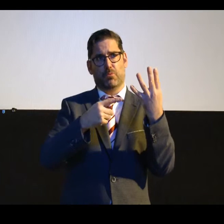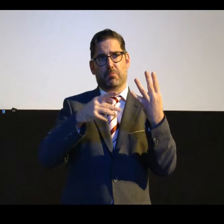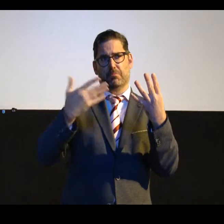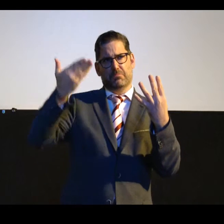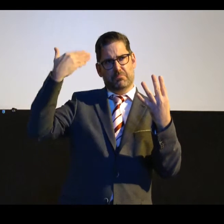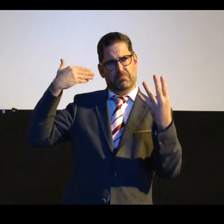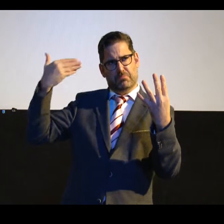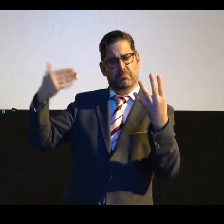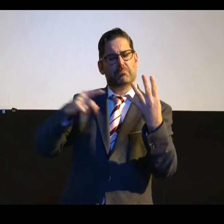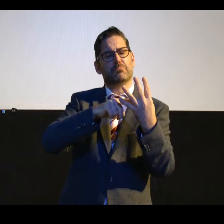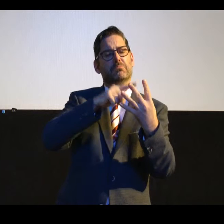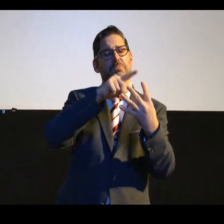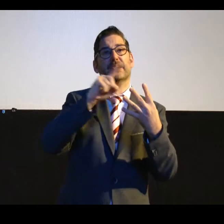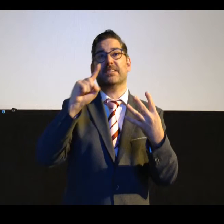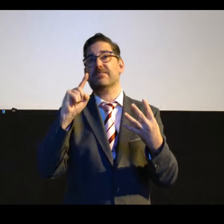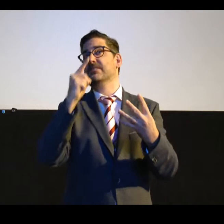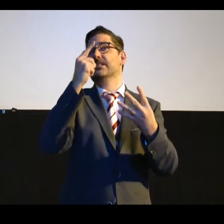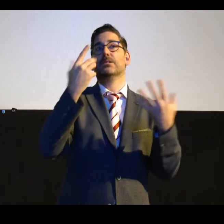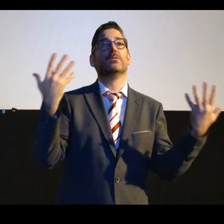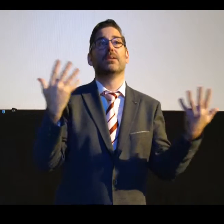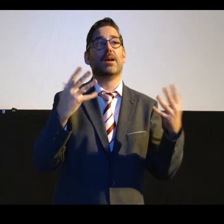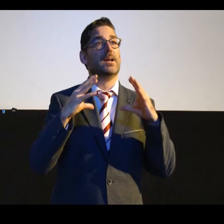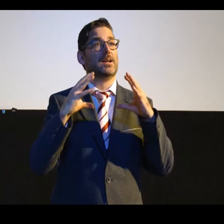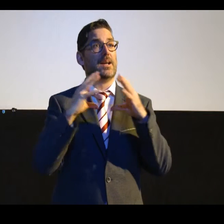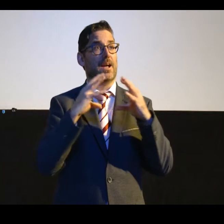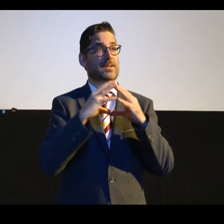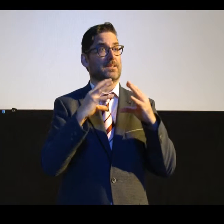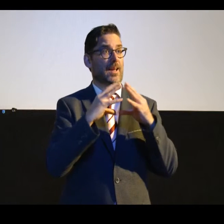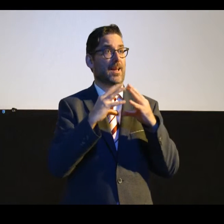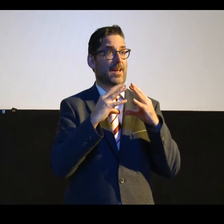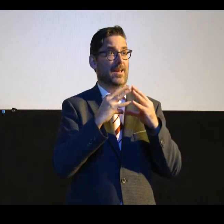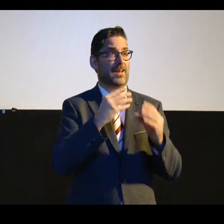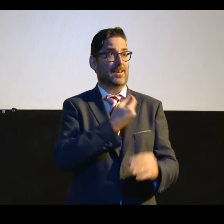Saben que cada cuatro años renovamos la Junta Directiva.